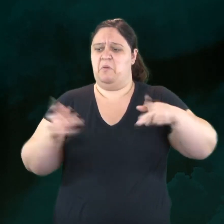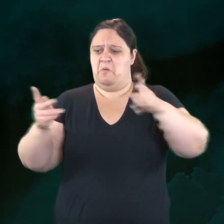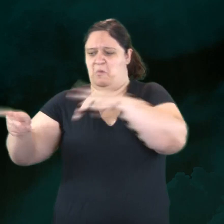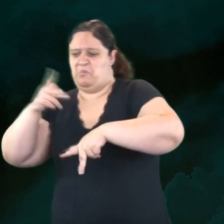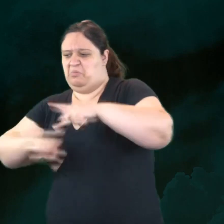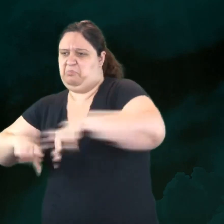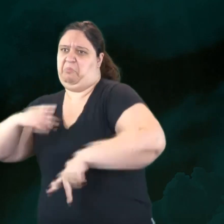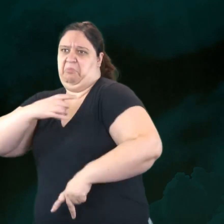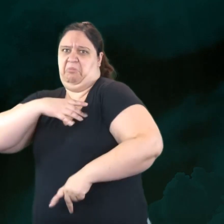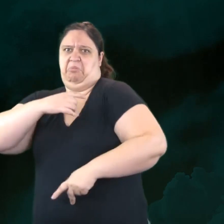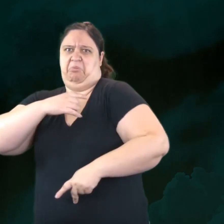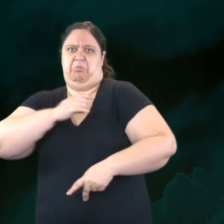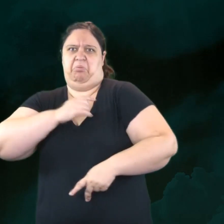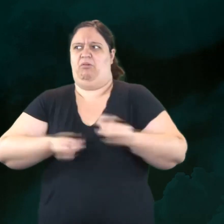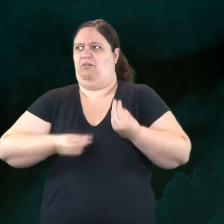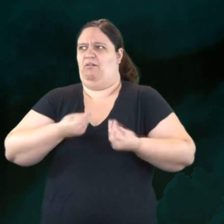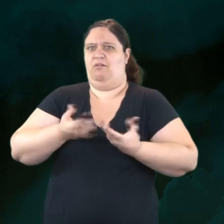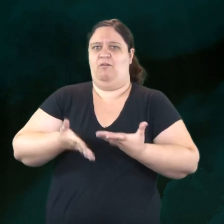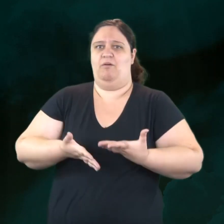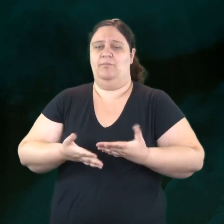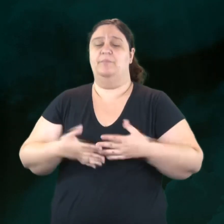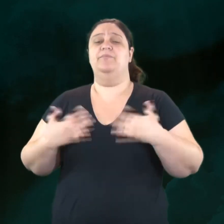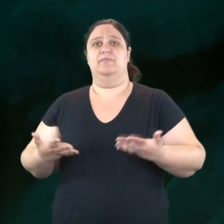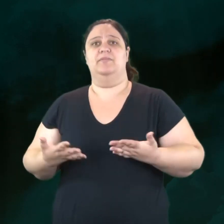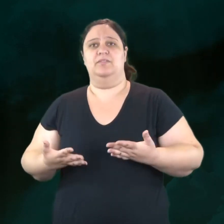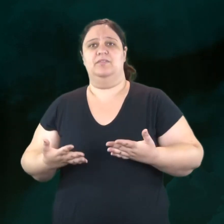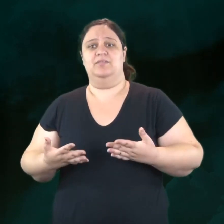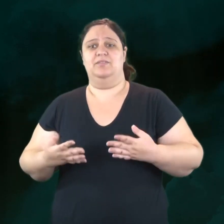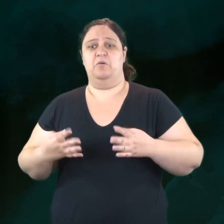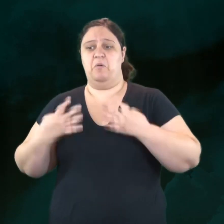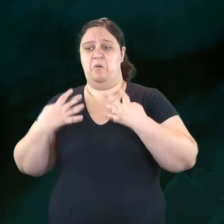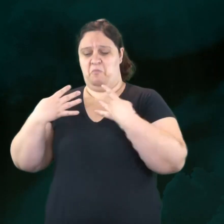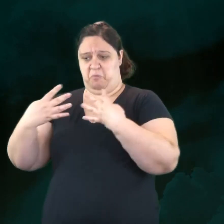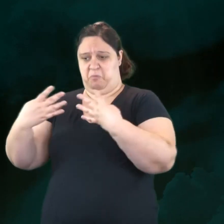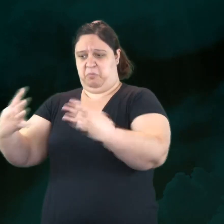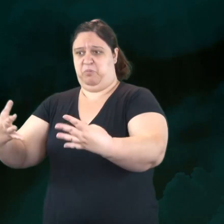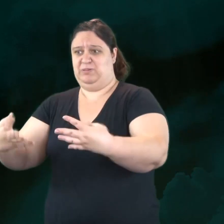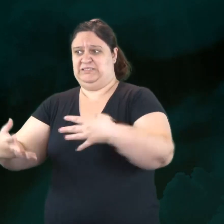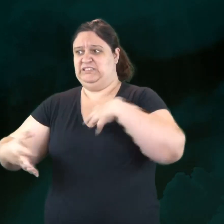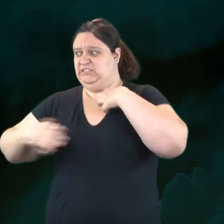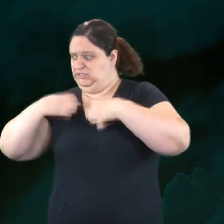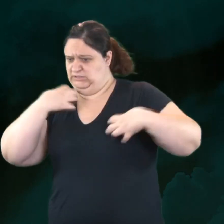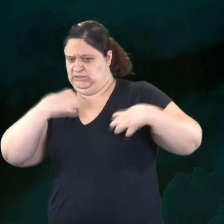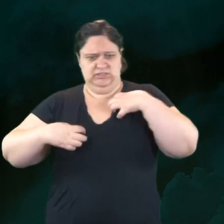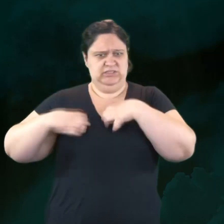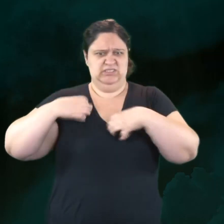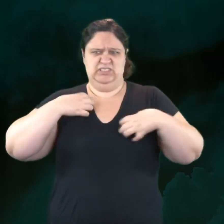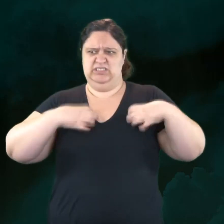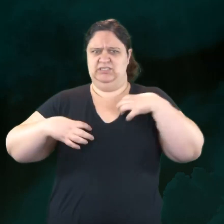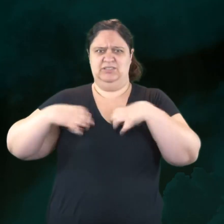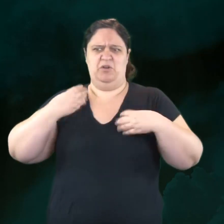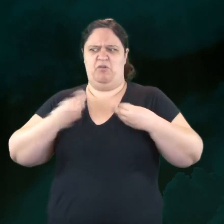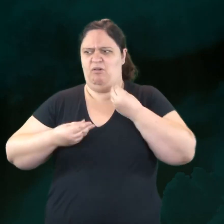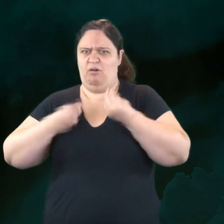pessoas. Muito bem. Tanto a multidão como as autoridades ficaram agitadas ao ouvirem estas coisas.